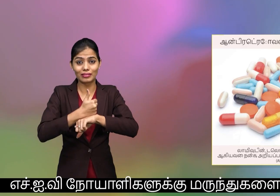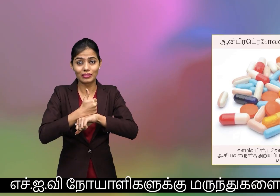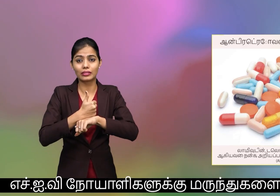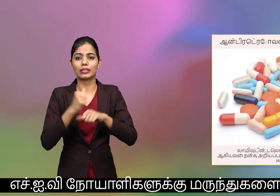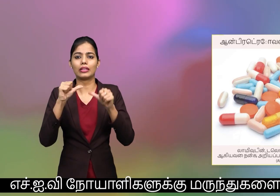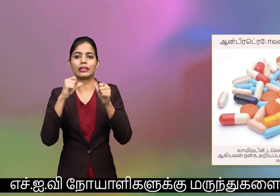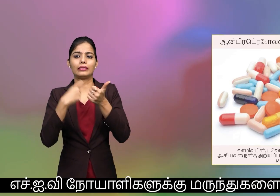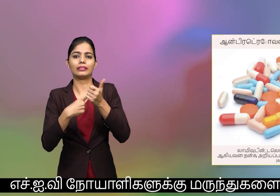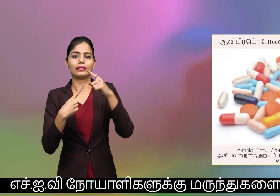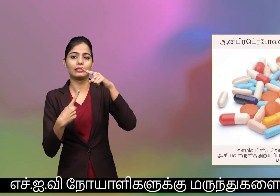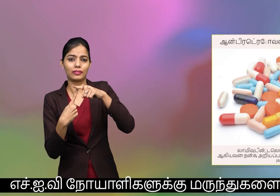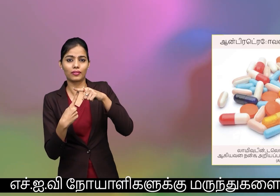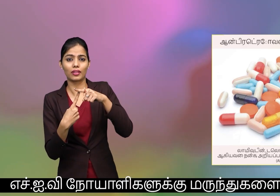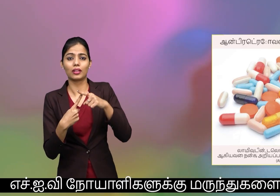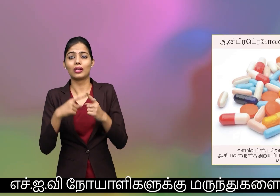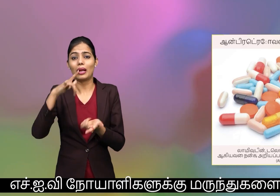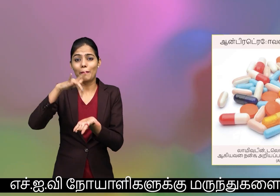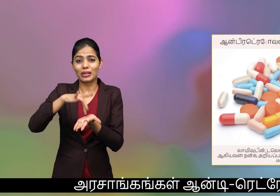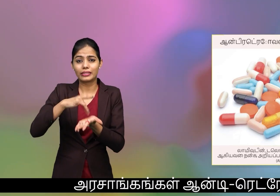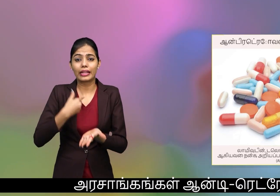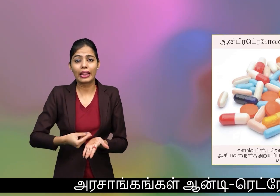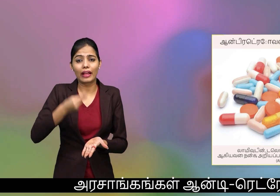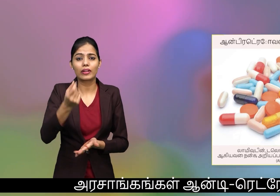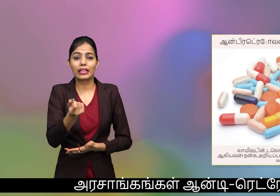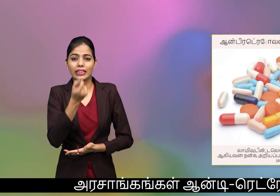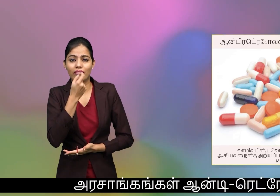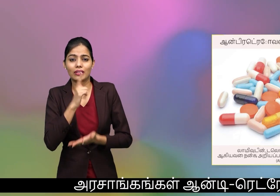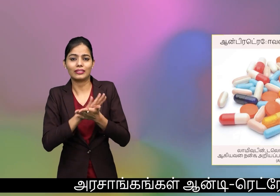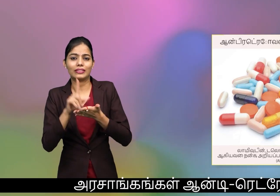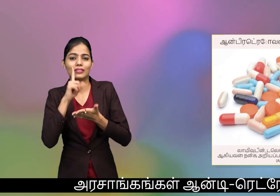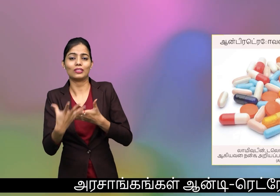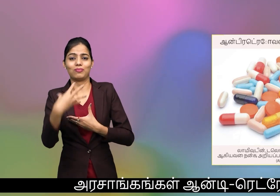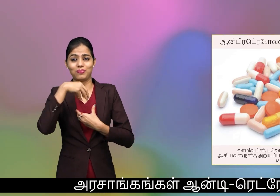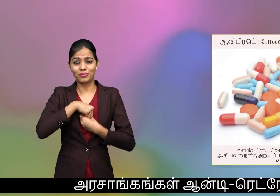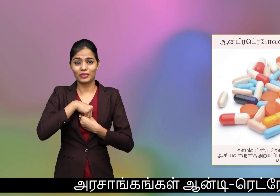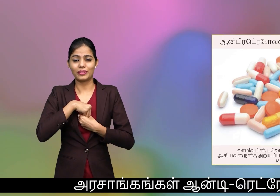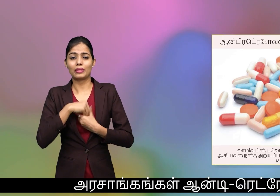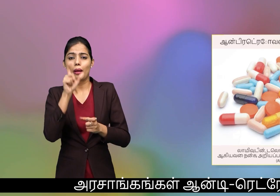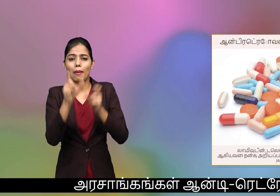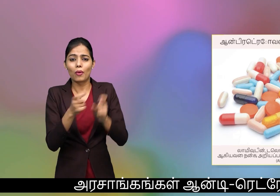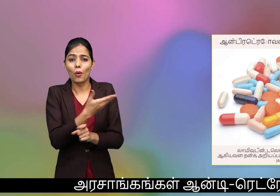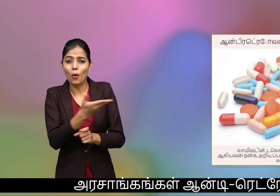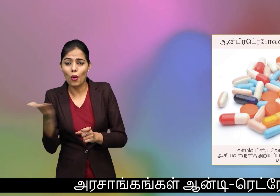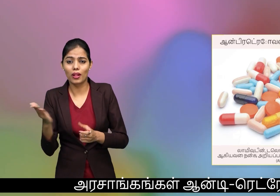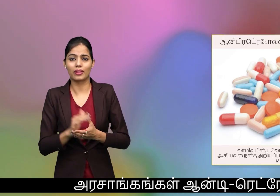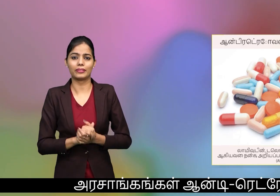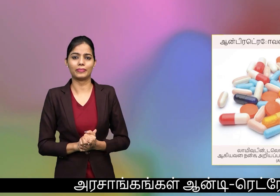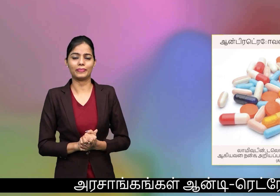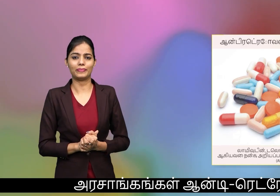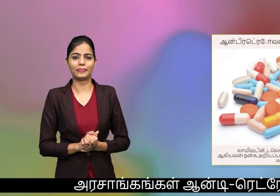நோயாளிகளுக்கு மருந்துகளை வழங்குவதற்காக அரசாங்கங்கள் ஆன்டி ரெட்ரோவைரஸ் தெரப்பி அல்லது ART மையங்களை